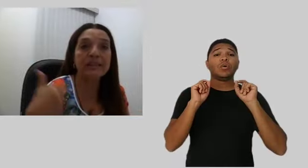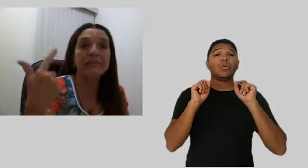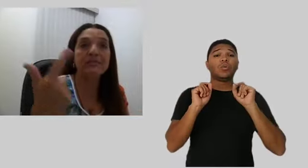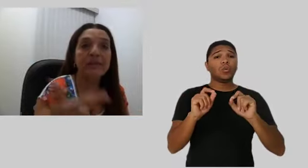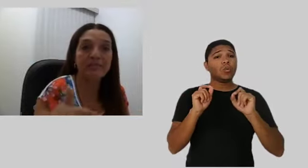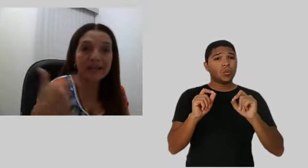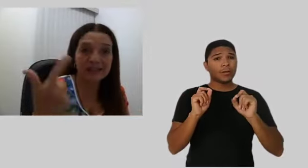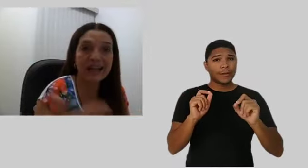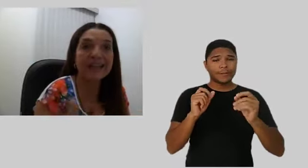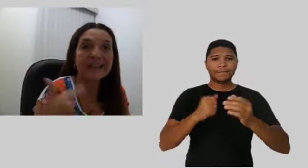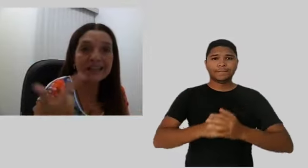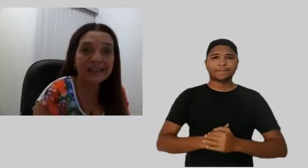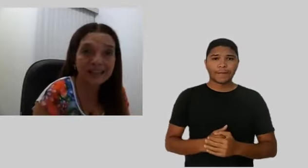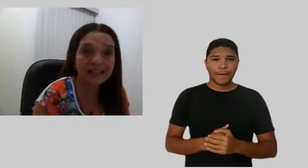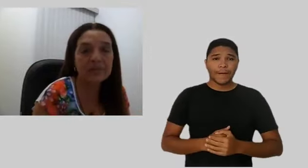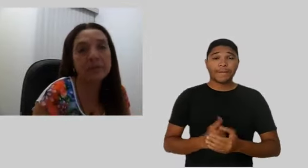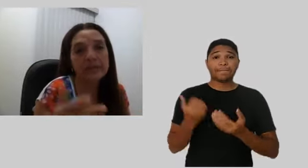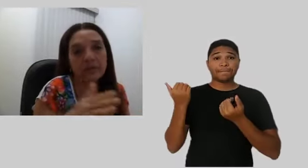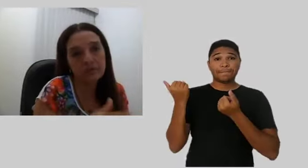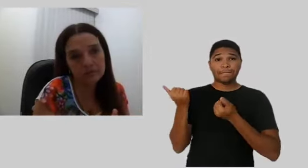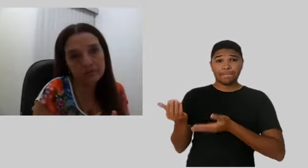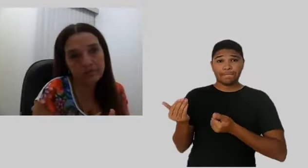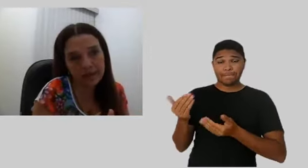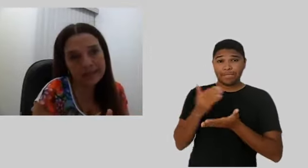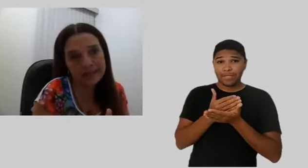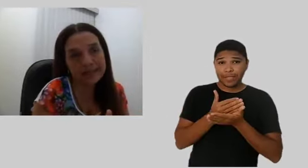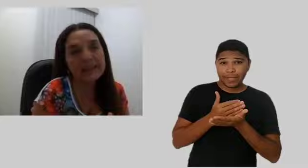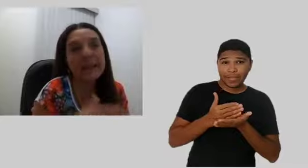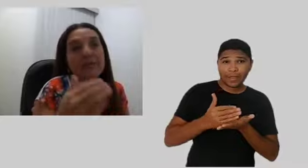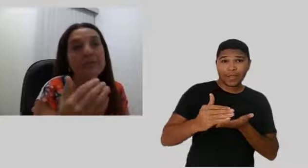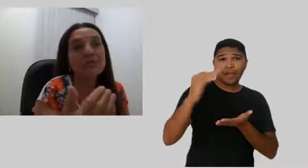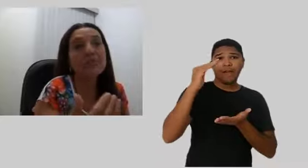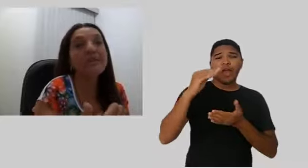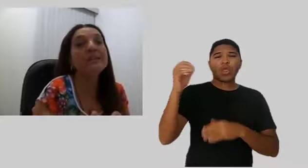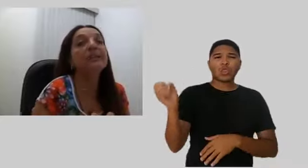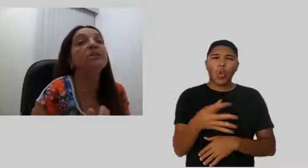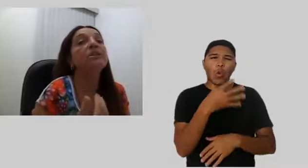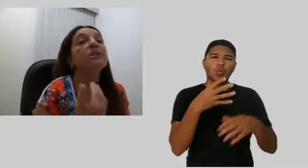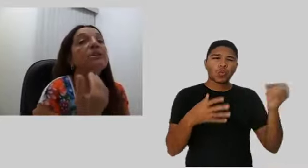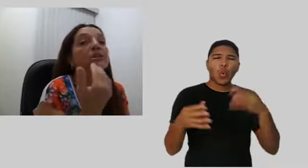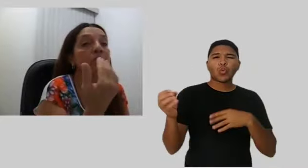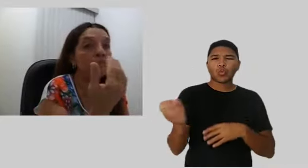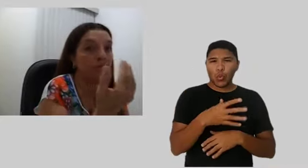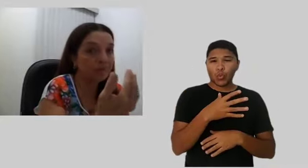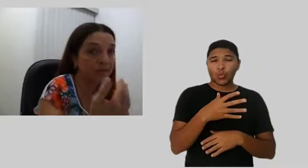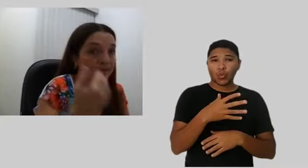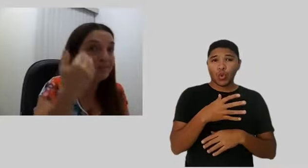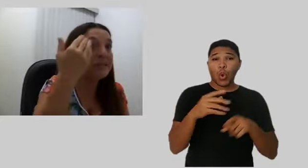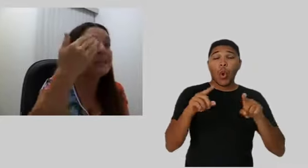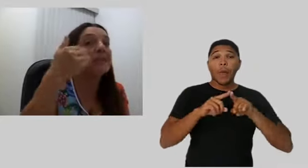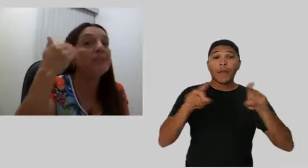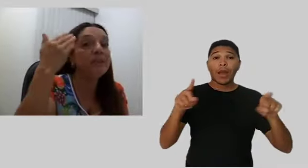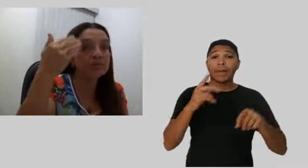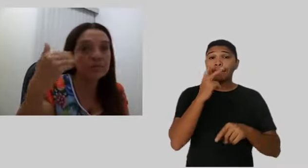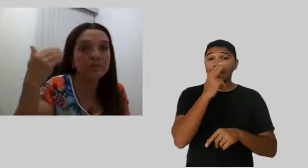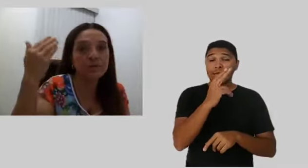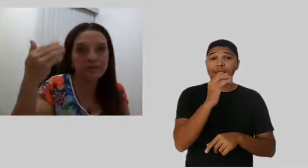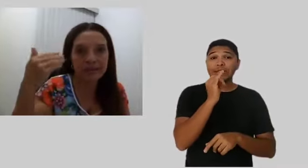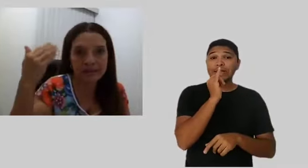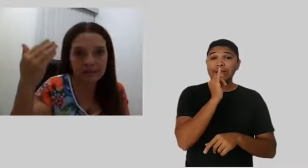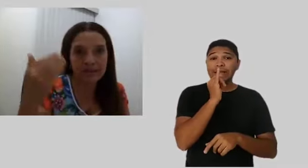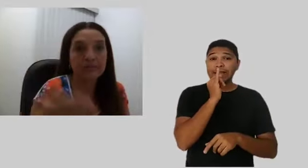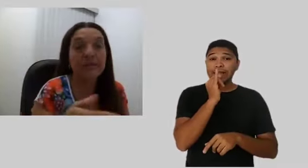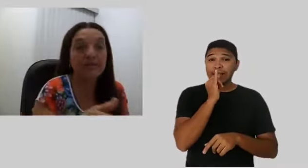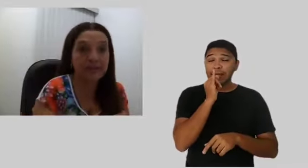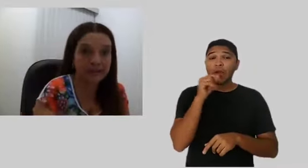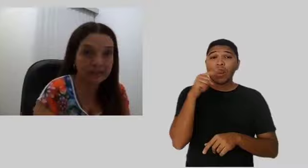o adolescente vai passar ainda, não quer dizer que o adulto não passe, né? Mas como ele está chegando nesse pensamento sobre o